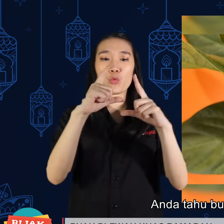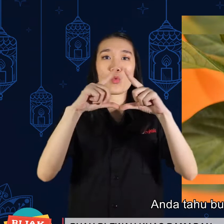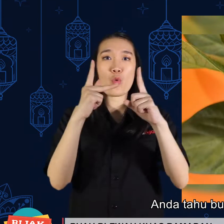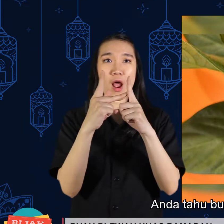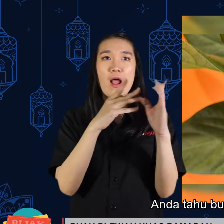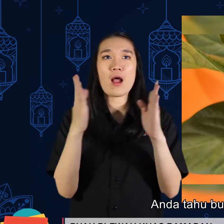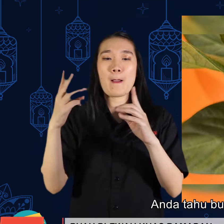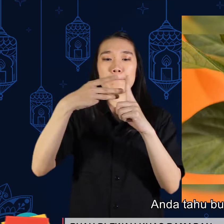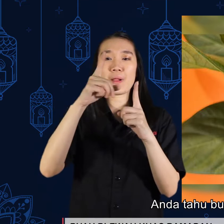Anda tahu buah belewah?